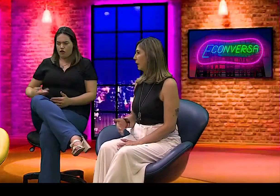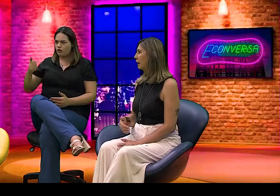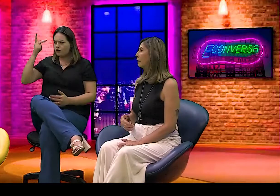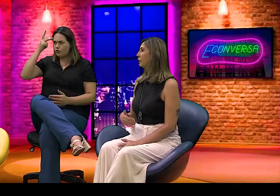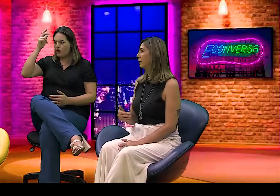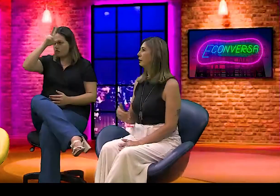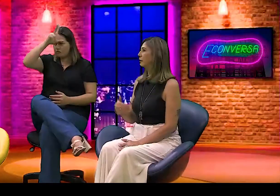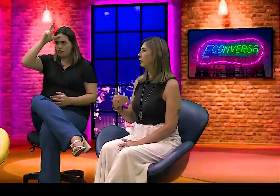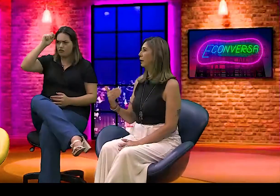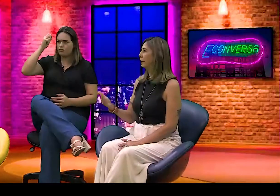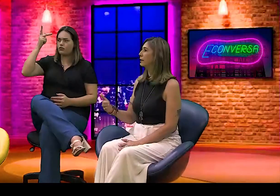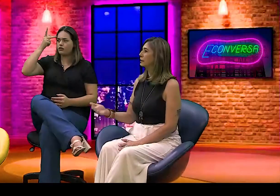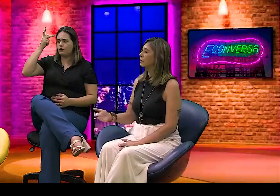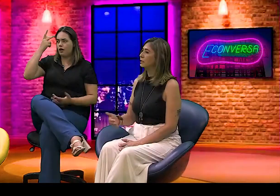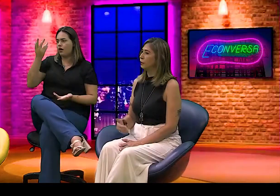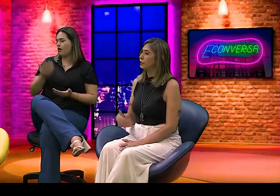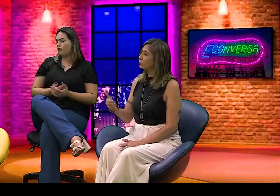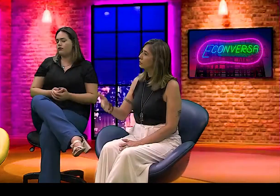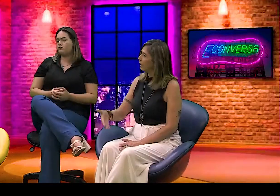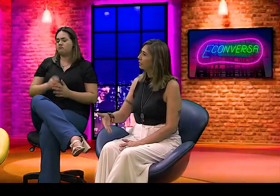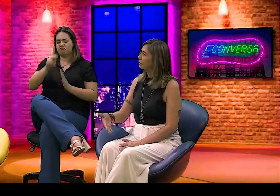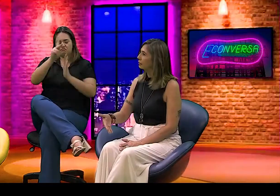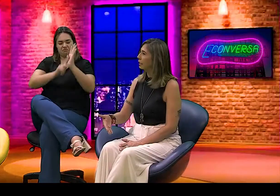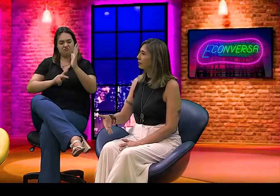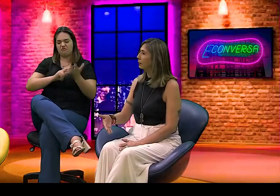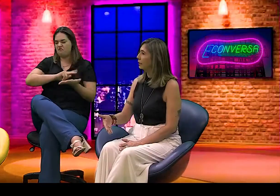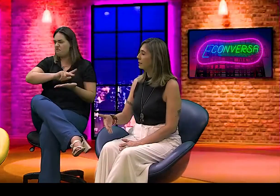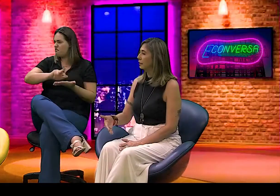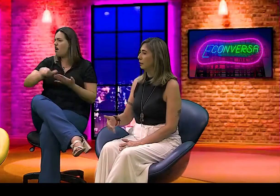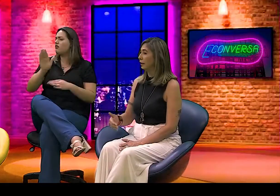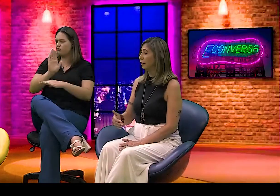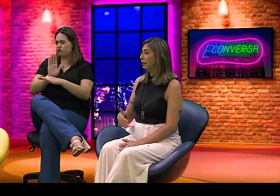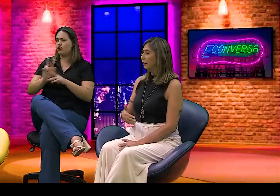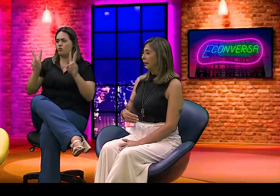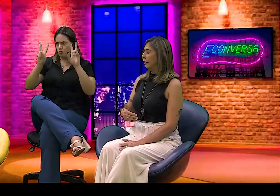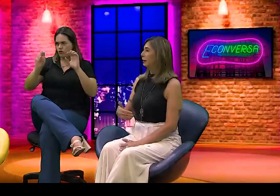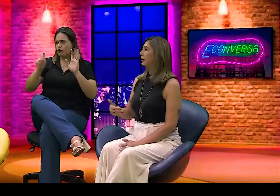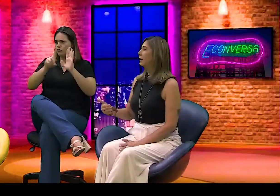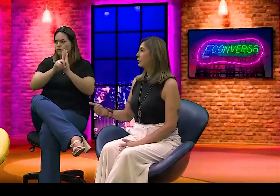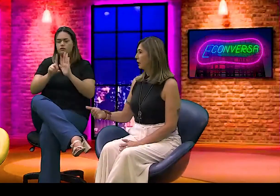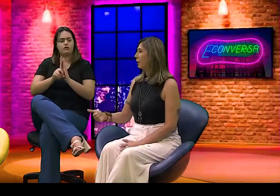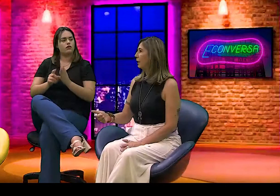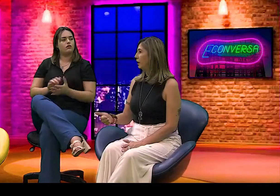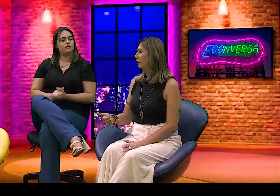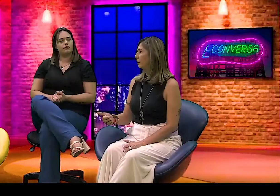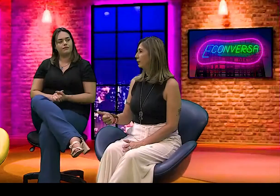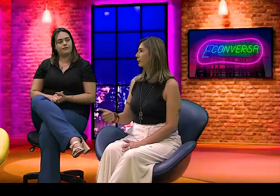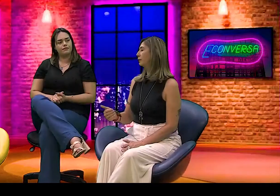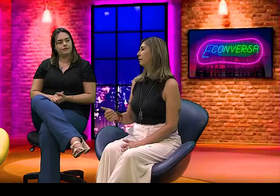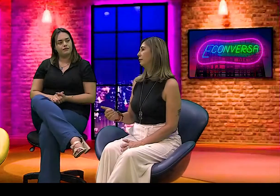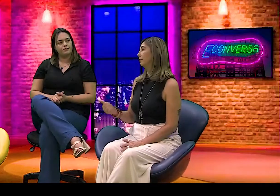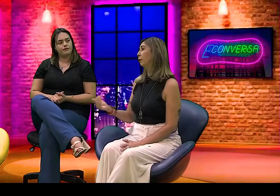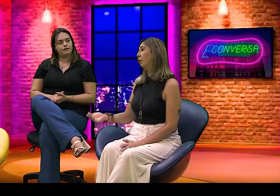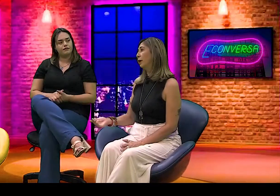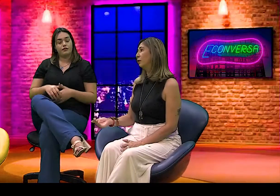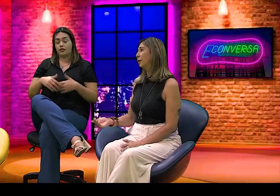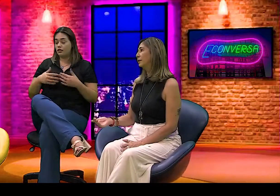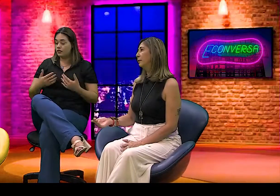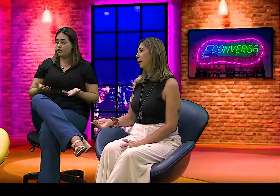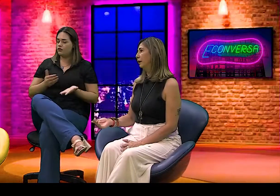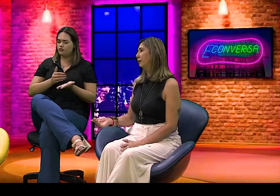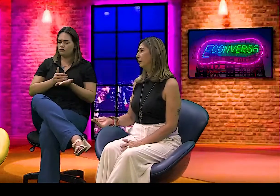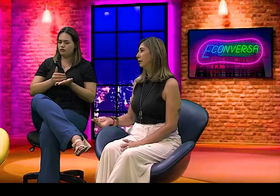de São Paulo, né? Na implementação desses projetos da área da dependência química. Neste caminho, eu